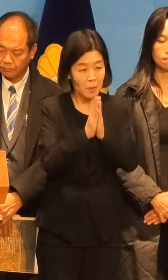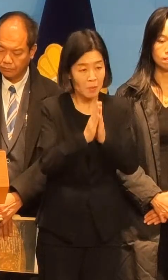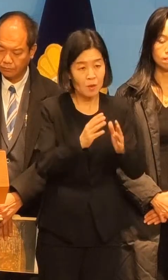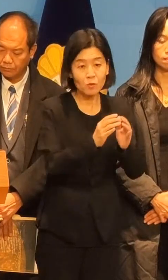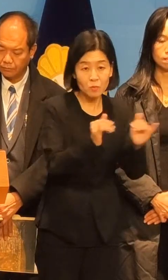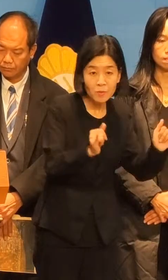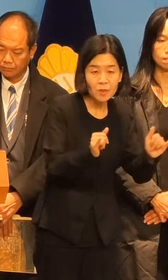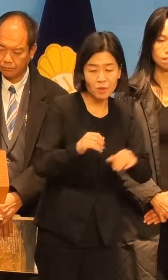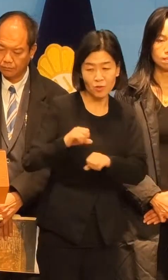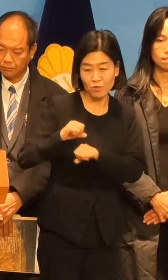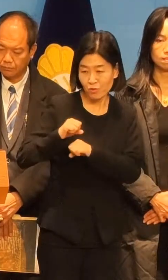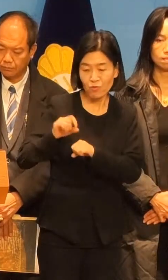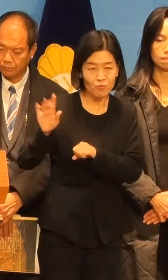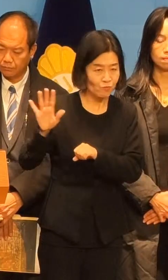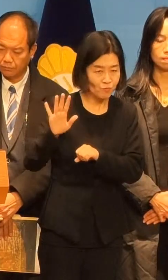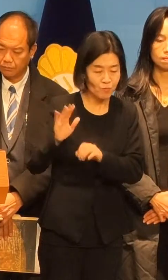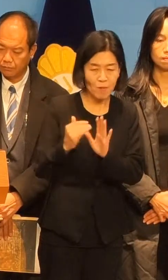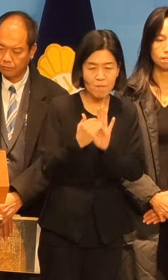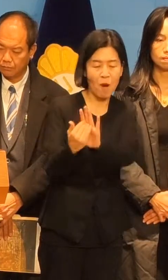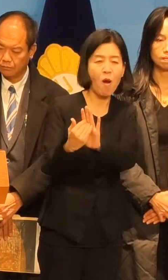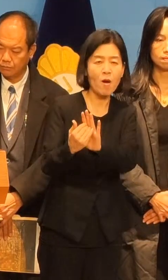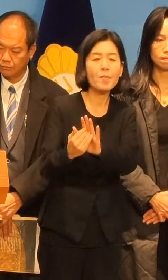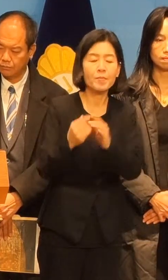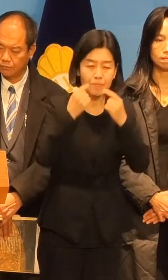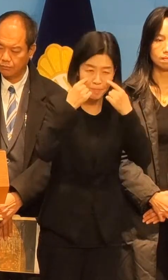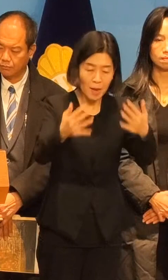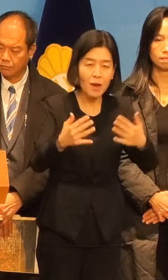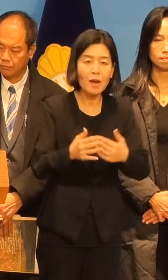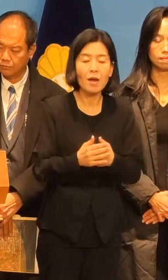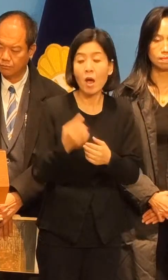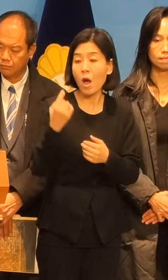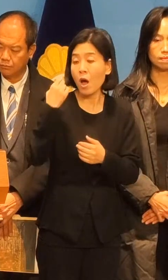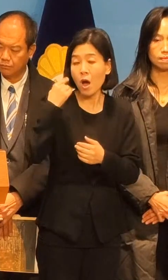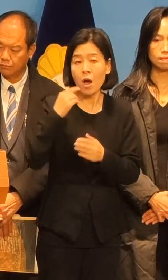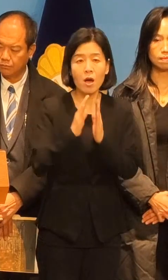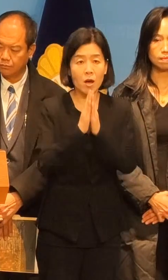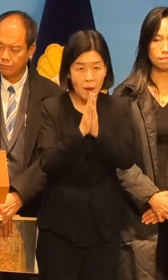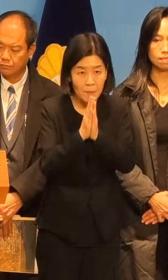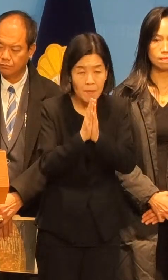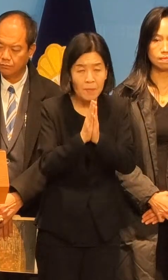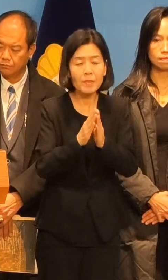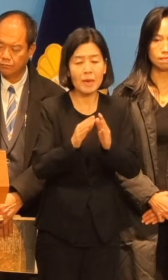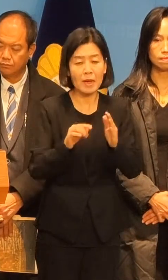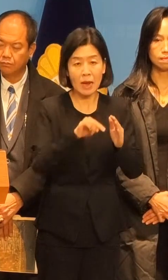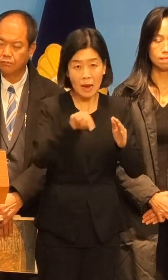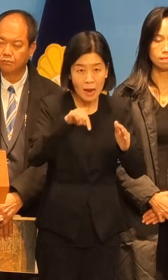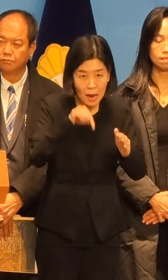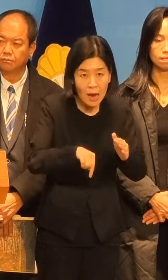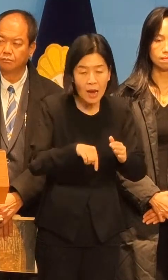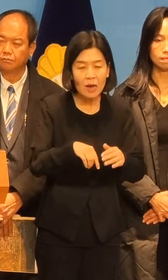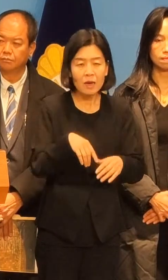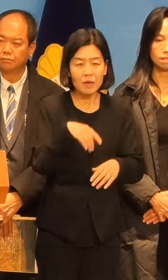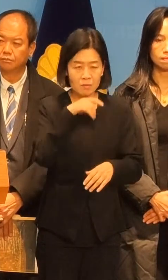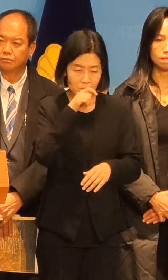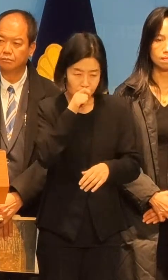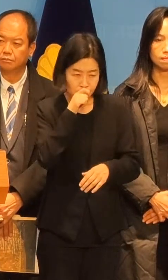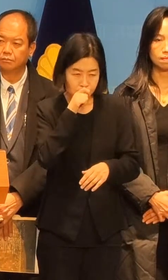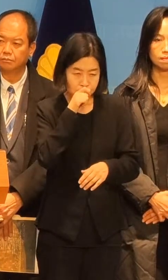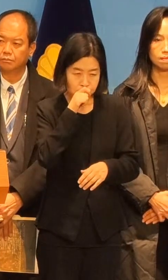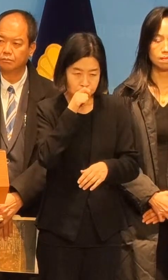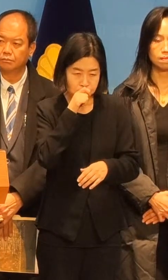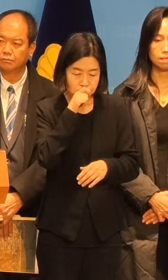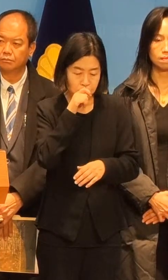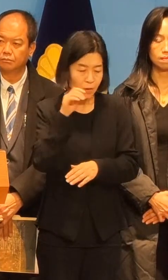통치를 명백하게 분명하게 거부하고 있습니다. 어제 미얀마 내부에 침묵 시위가 있습니다.